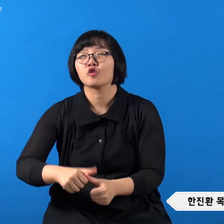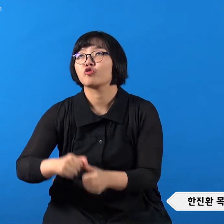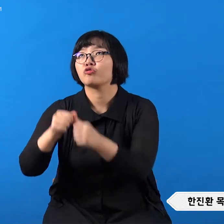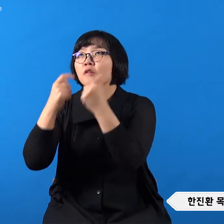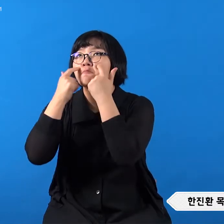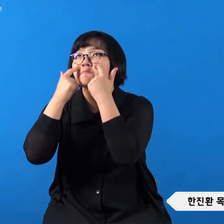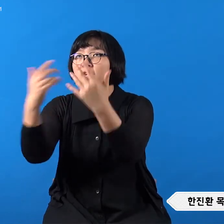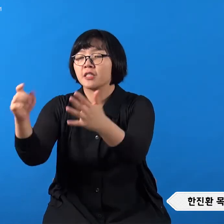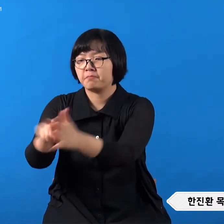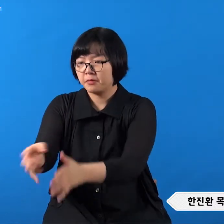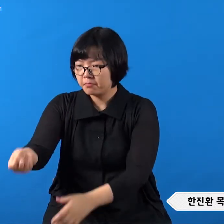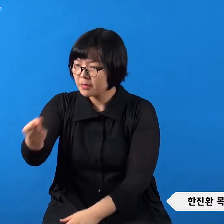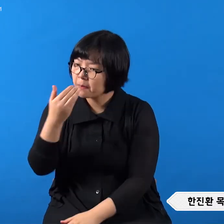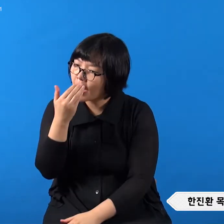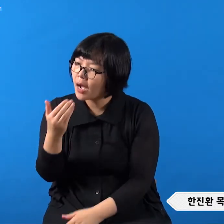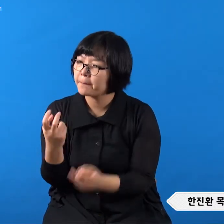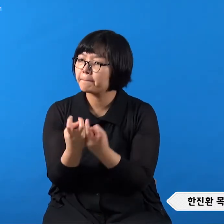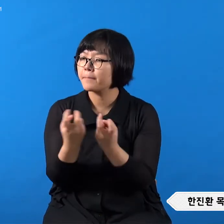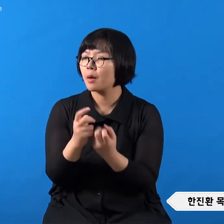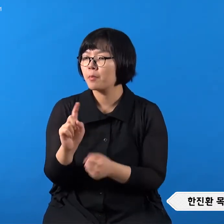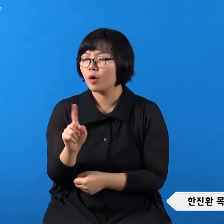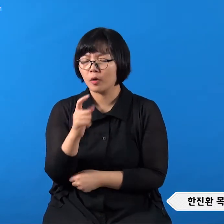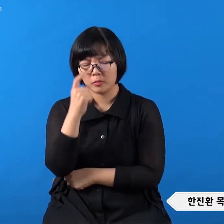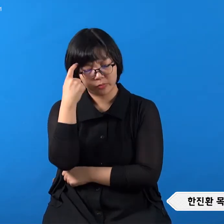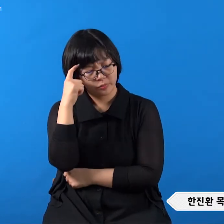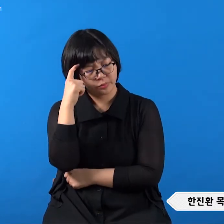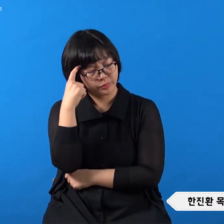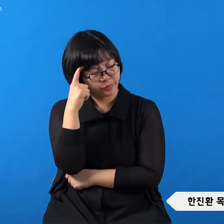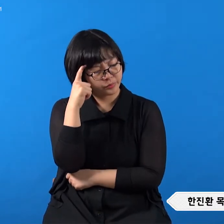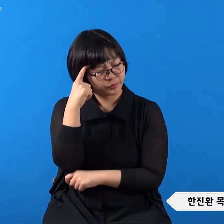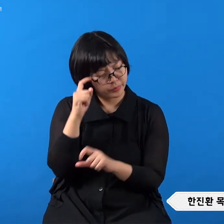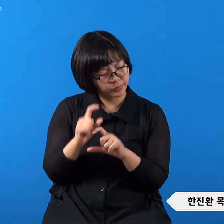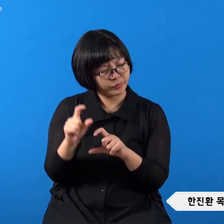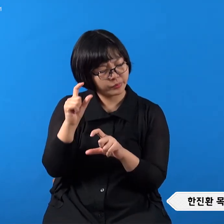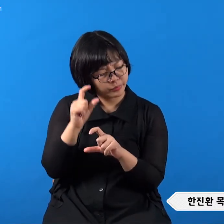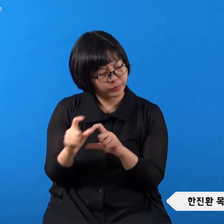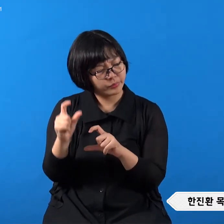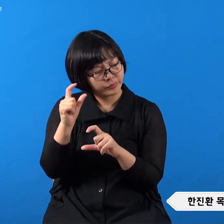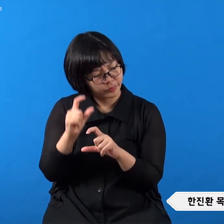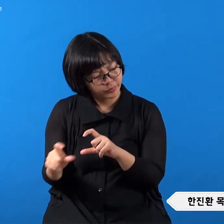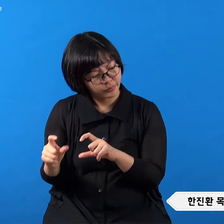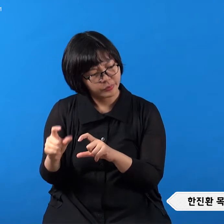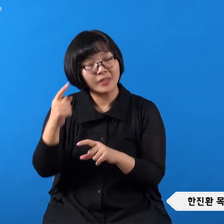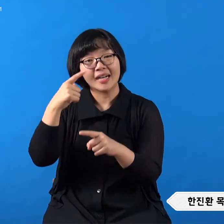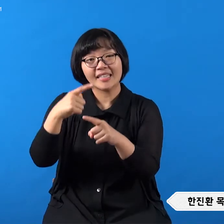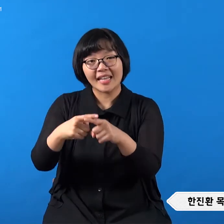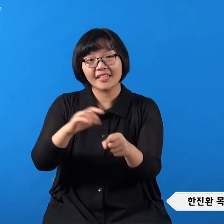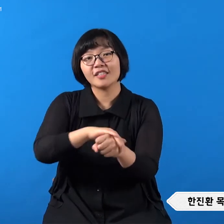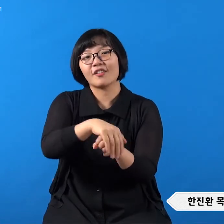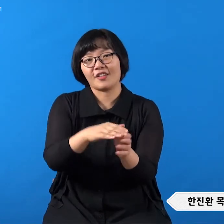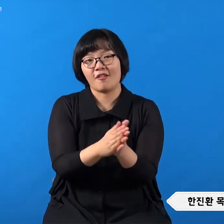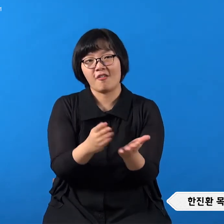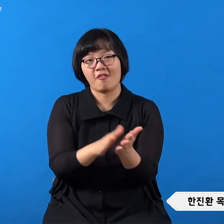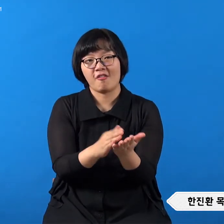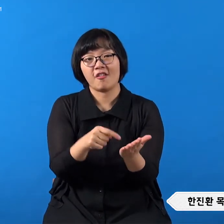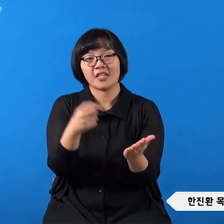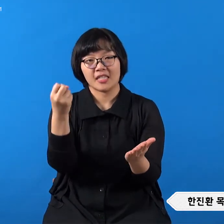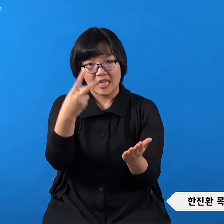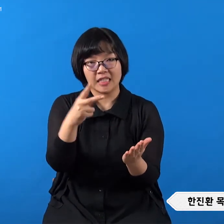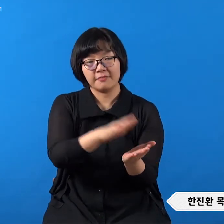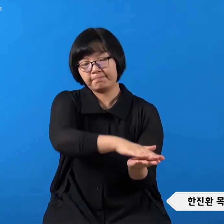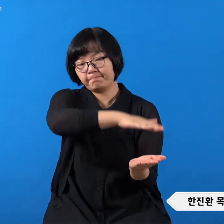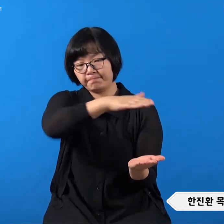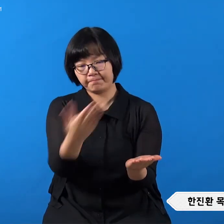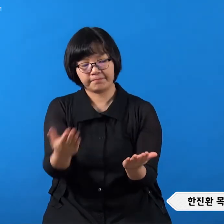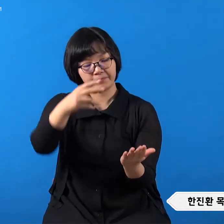확신을 가질 수가 있는 것인지 고민을 하면서 성경을 처음부터 다시 읽기 시작합니다. 그러다가